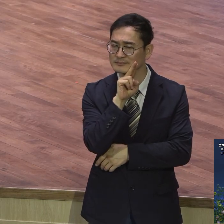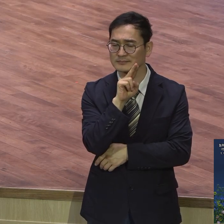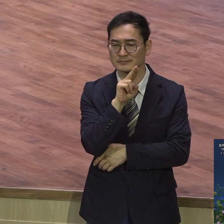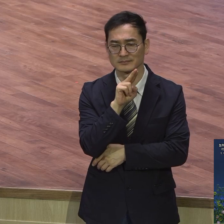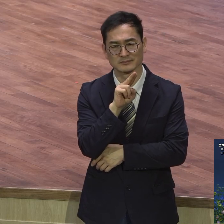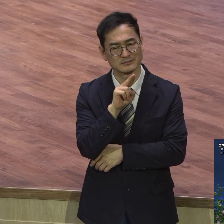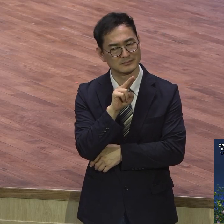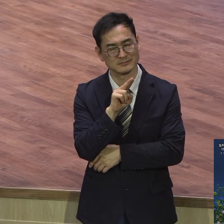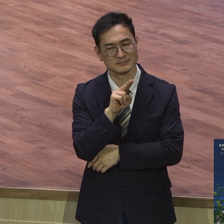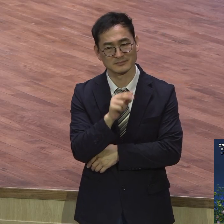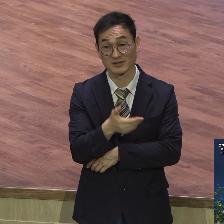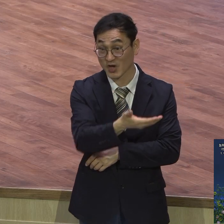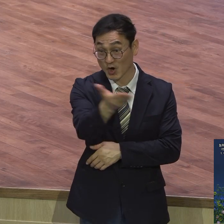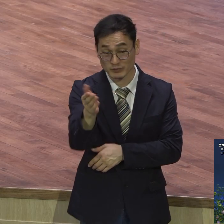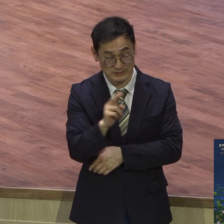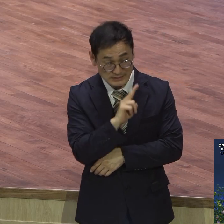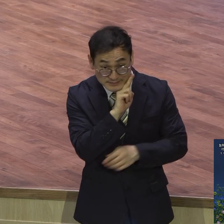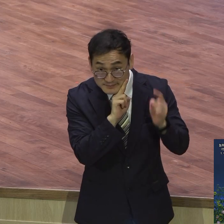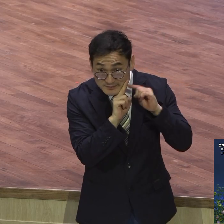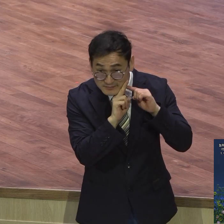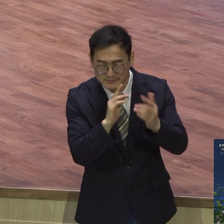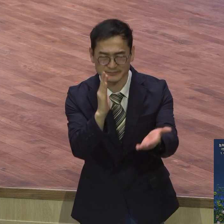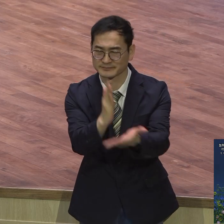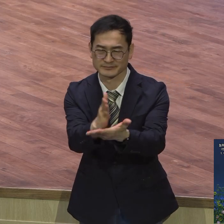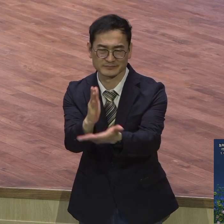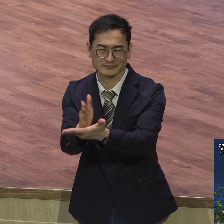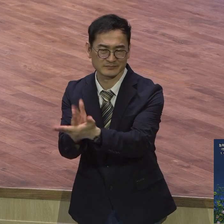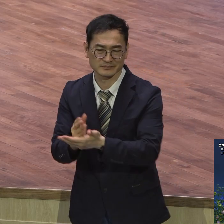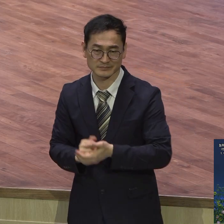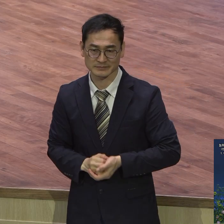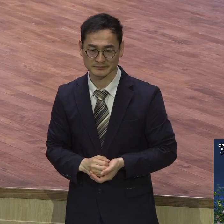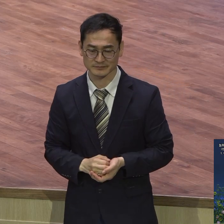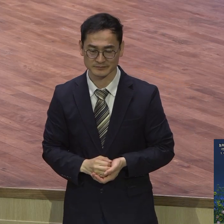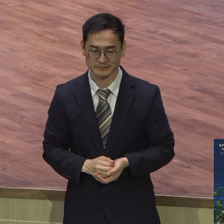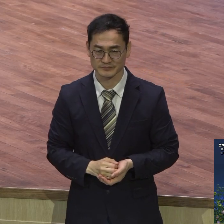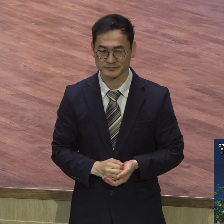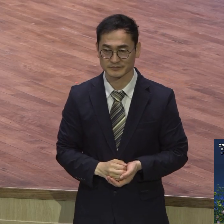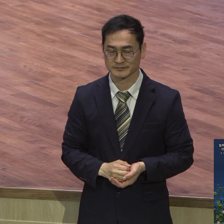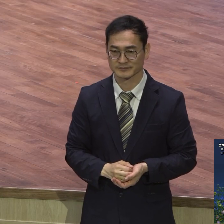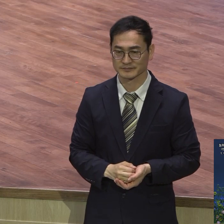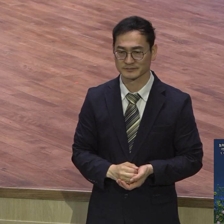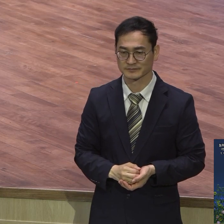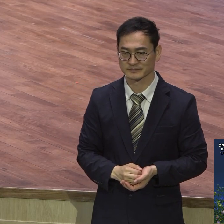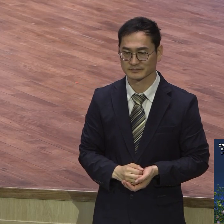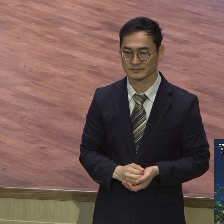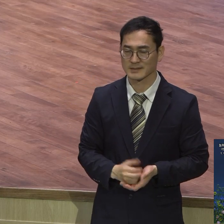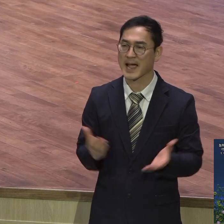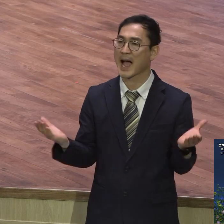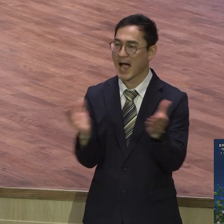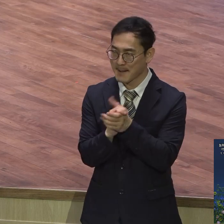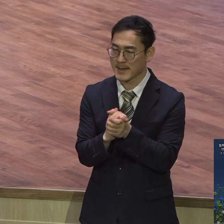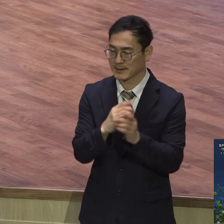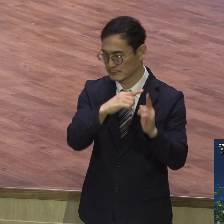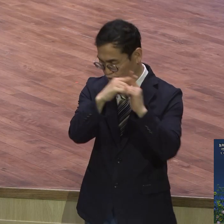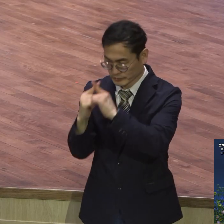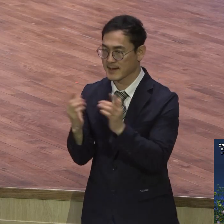분이 한문도 없기를 바랍니다 어떻게가 아니에요 말씀에 대해서 확실하게 아멘